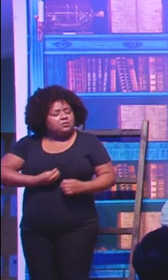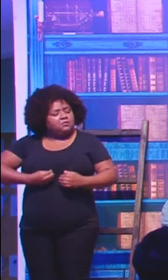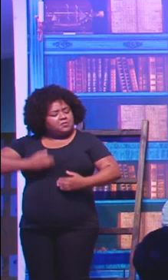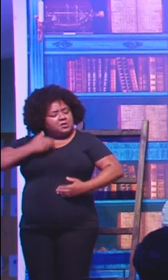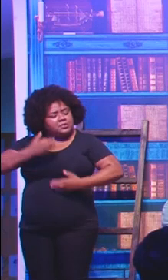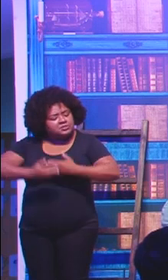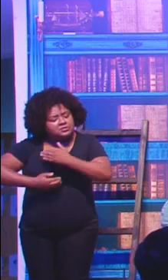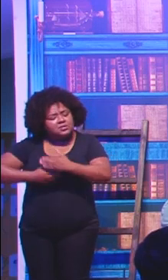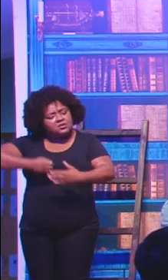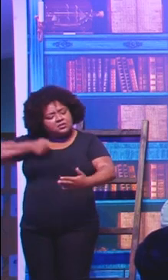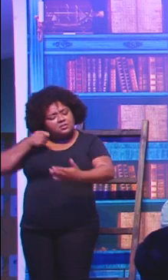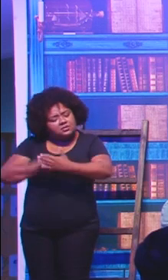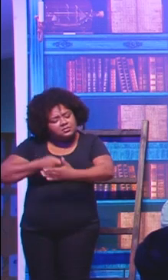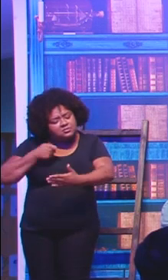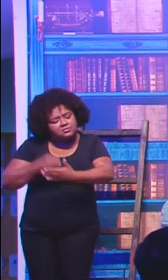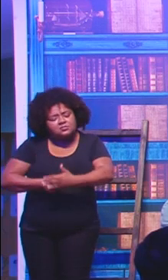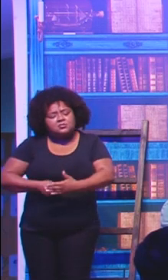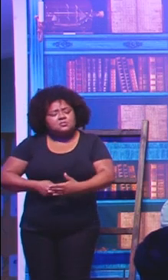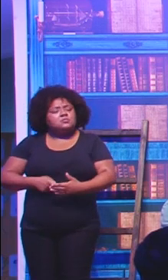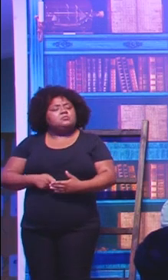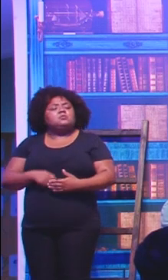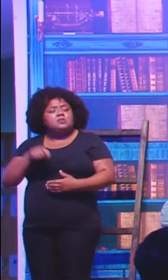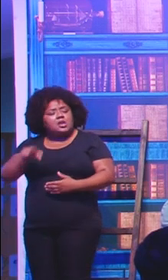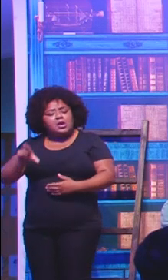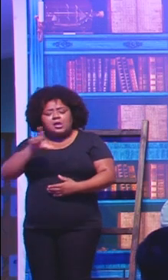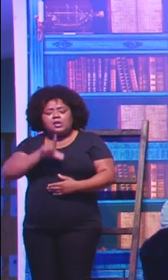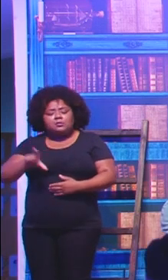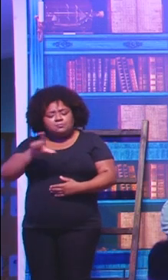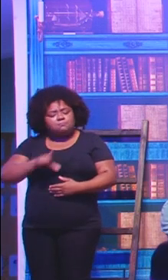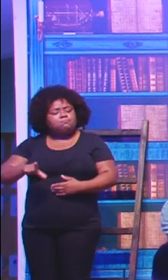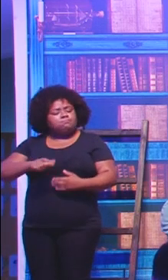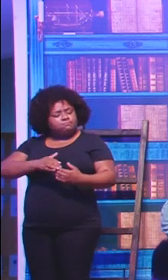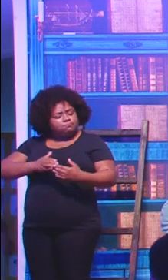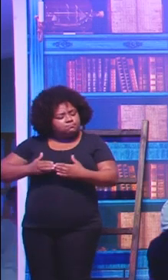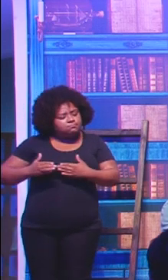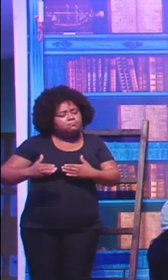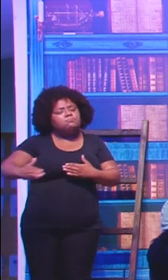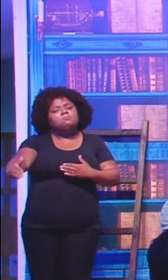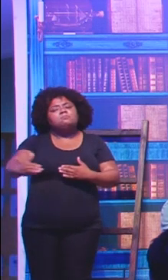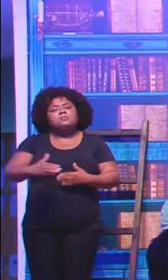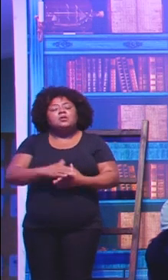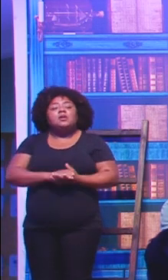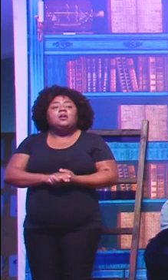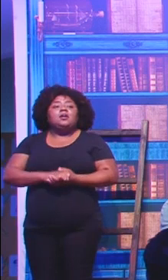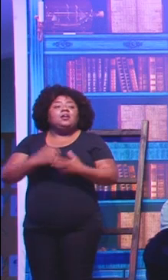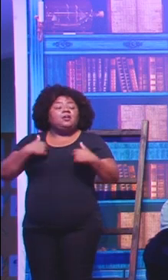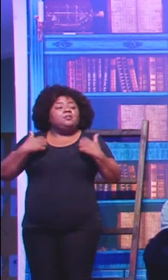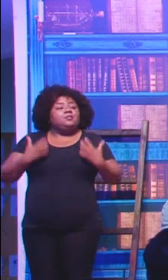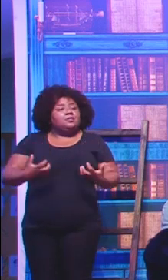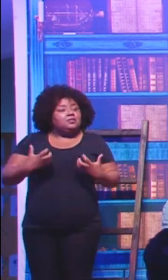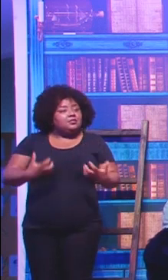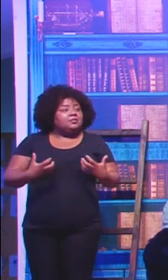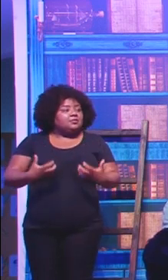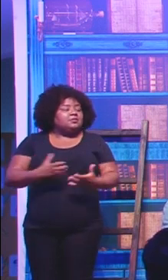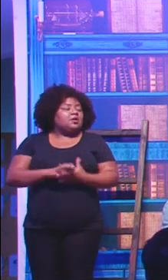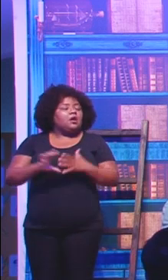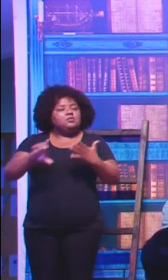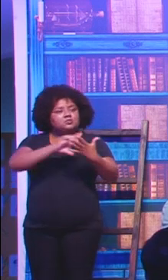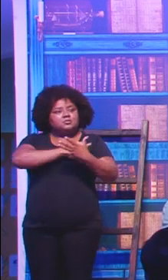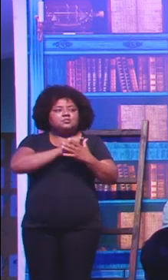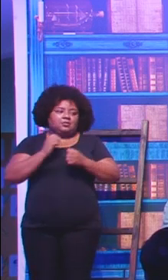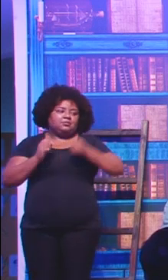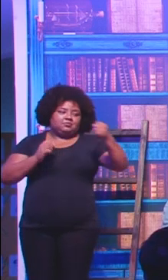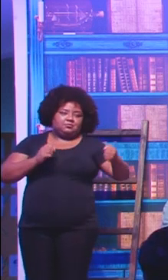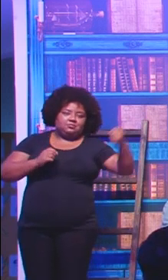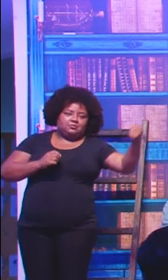ela resiste, não deixa de ser um alento. Tá? Eu queria... antes de vocês falarem, porque eu vou